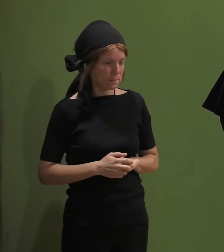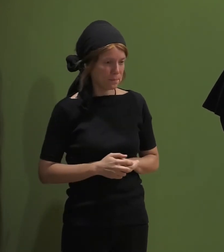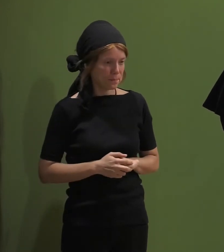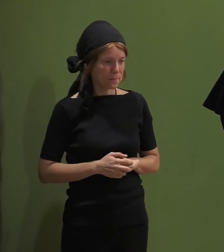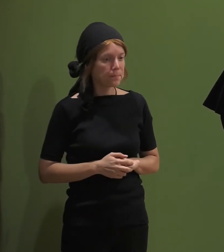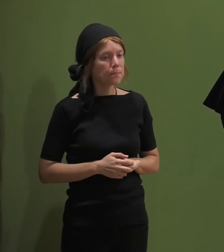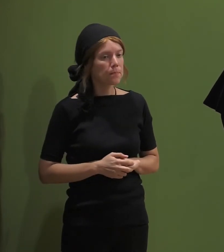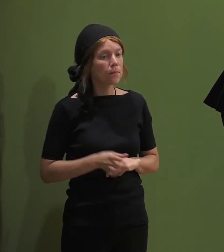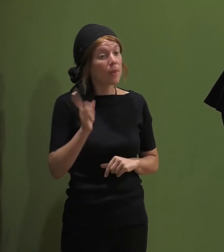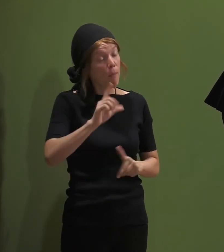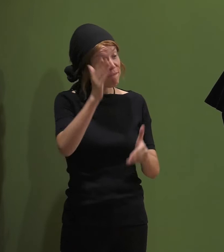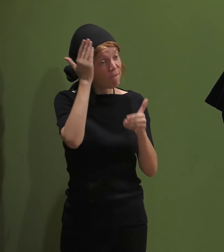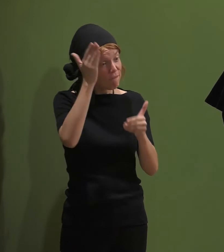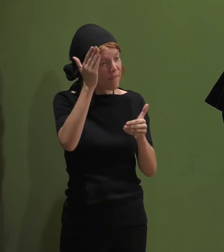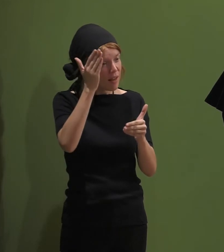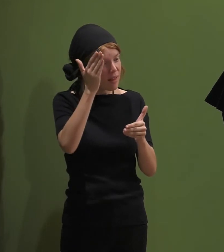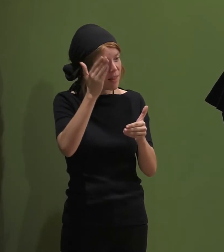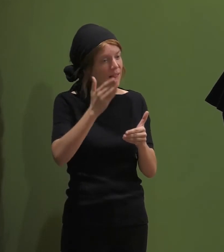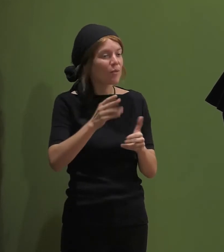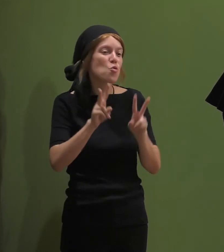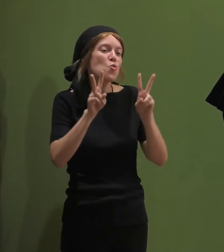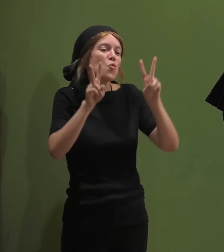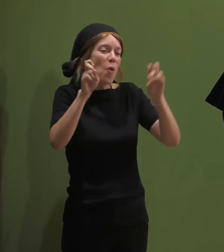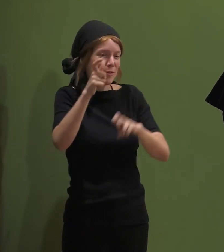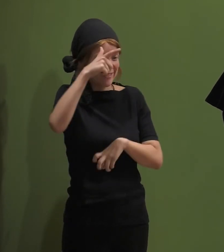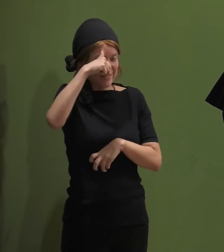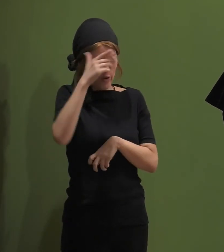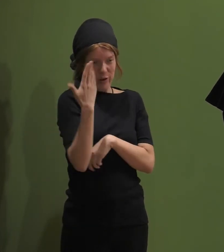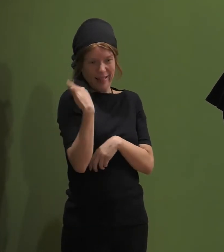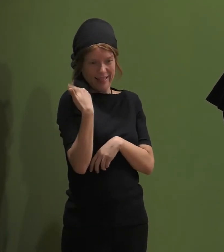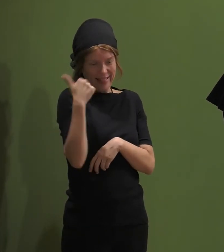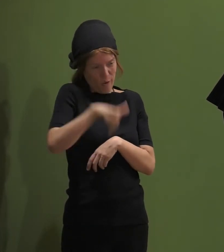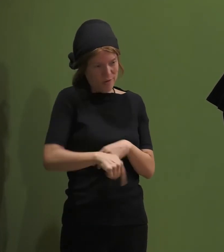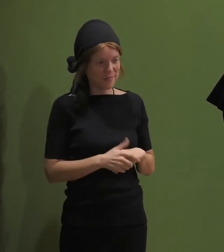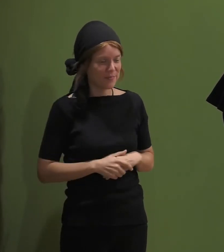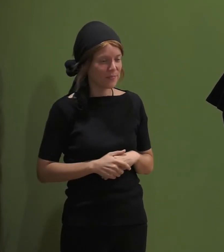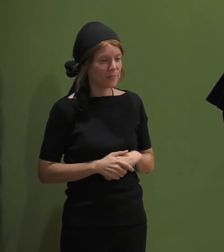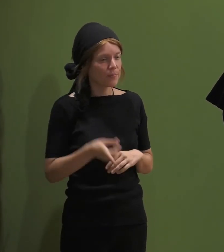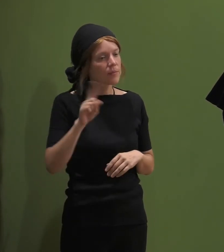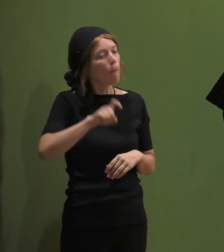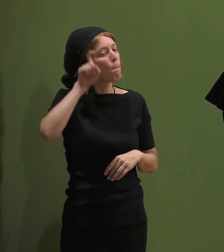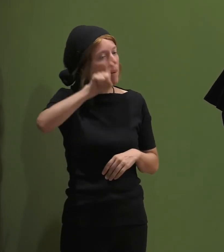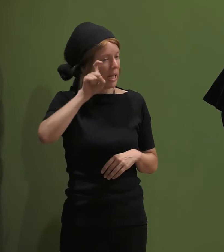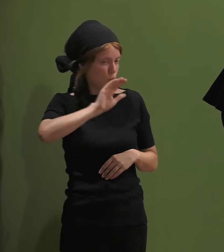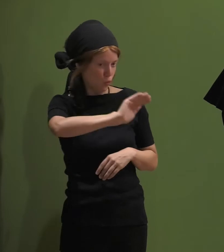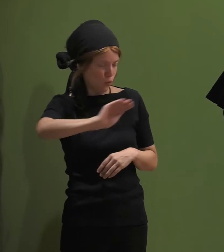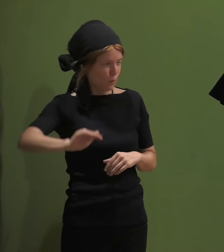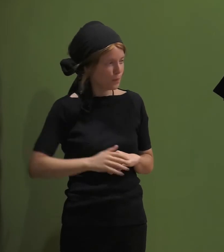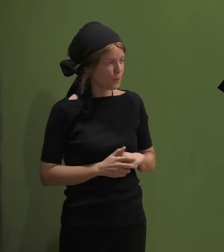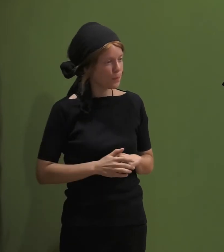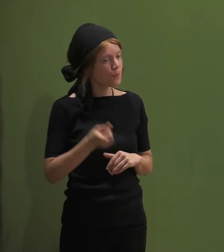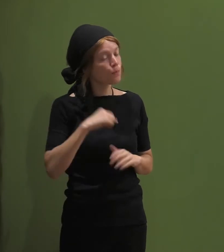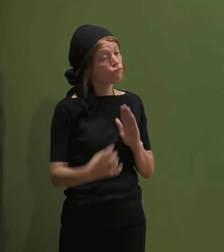Hagamos extensiva también nuestra felicitación a los nuevos doctores que han sido investidos solemnemente y a sus maestros.